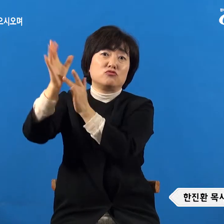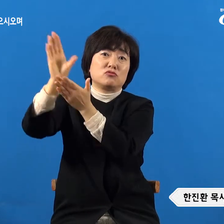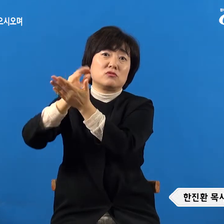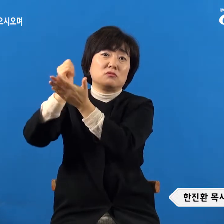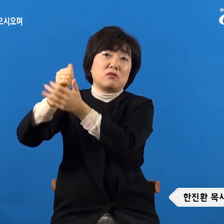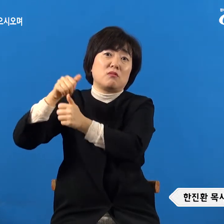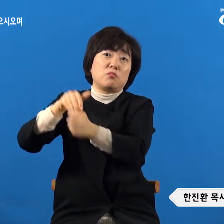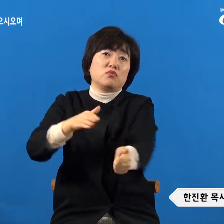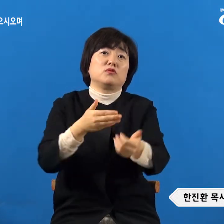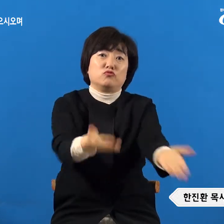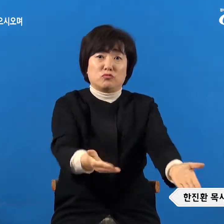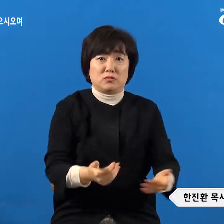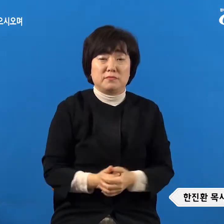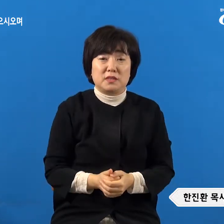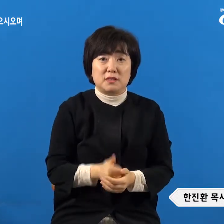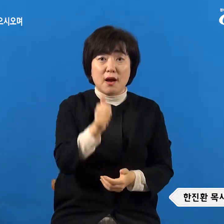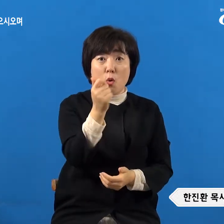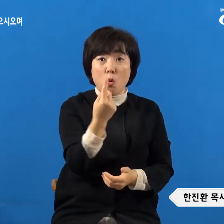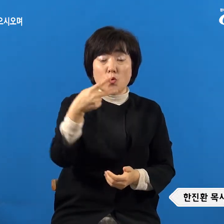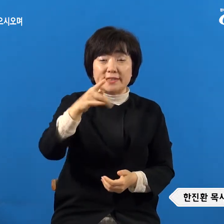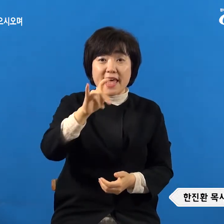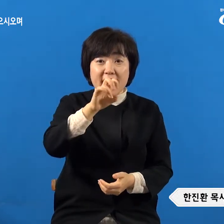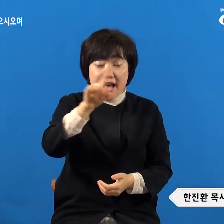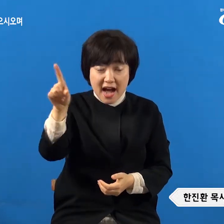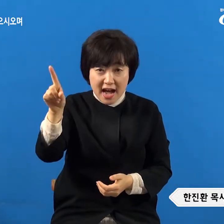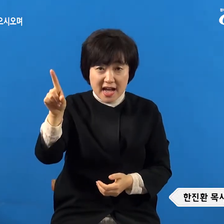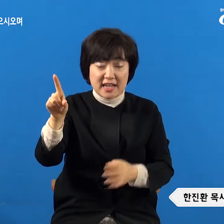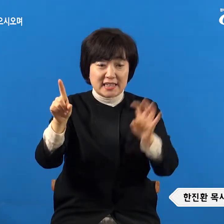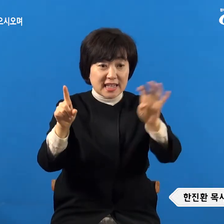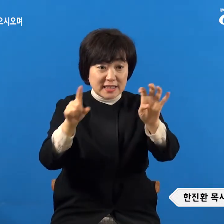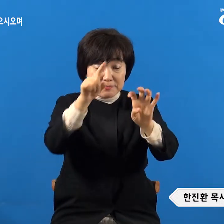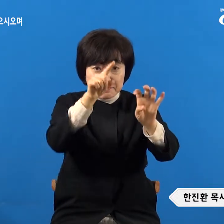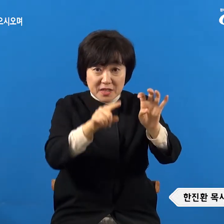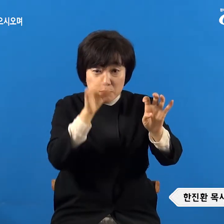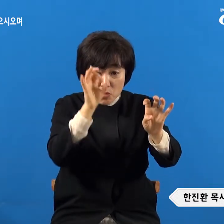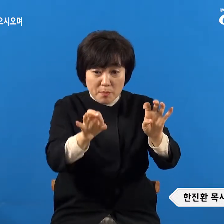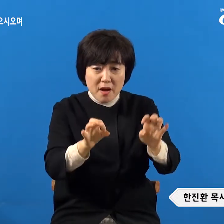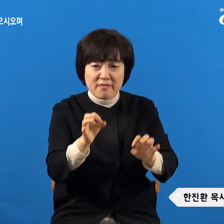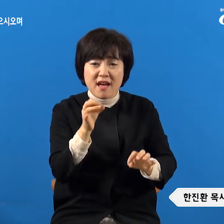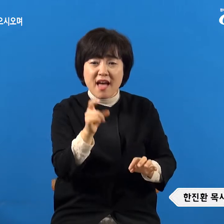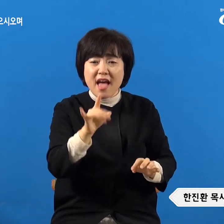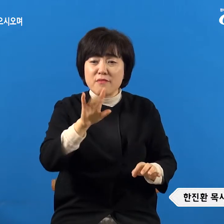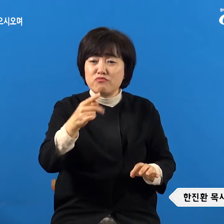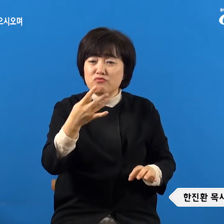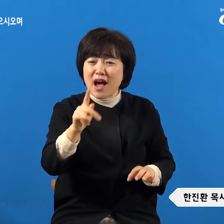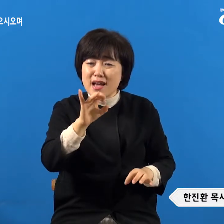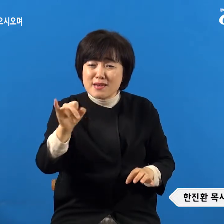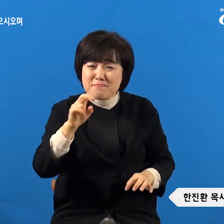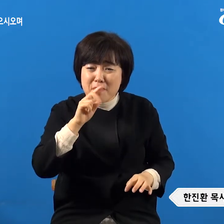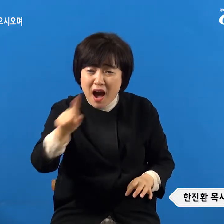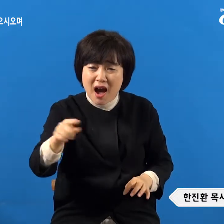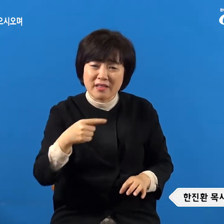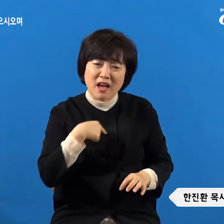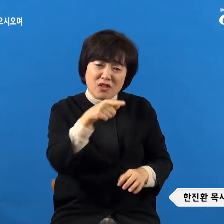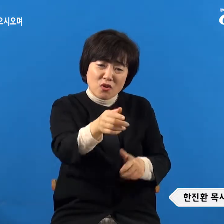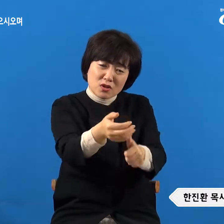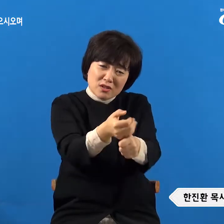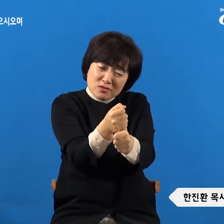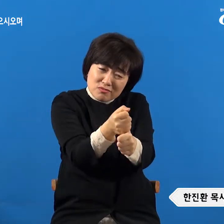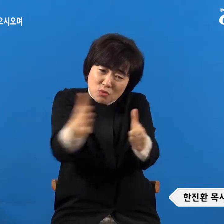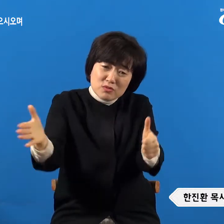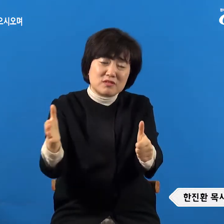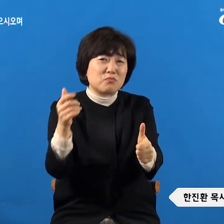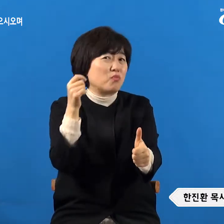호세아 11장 8절 보면 에브라임이여 내가 어찌 너를 놓겠느냐, 이스라엘이여 내가 어찌